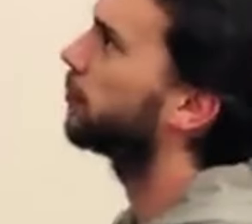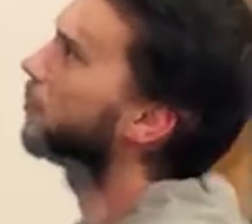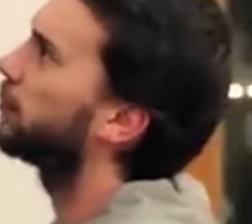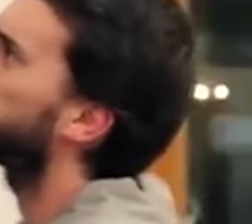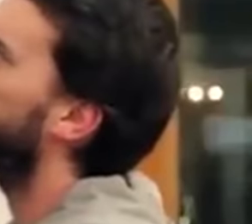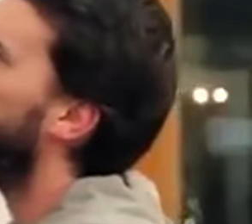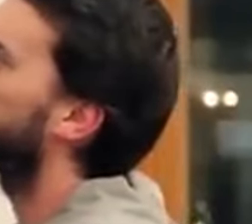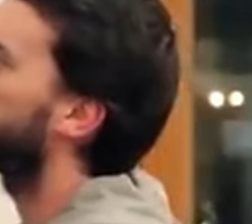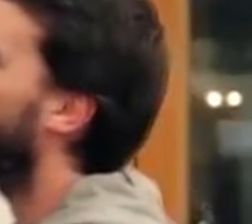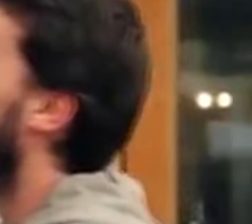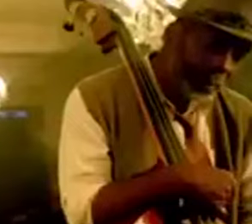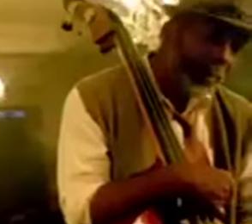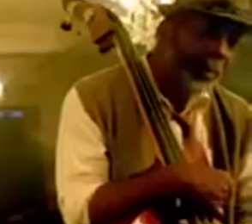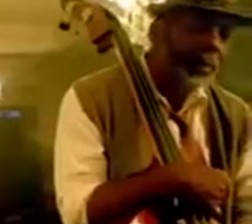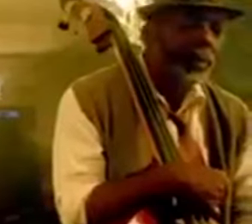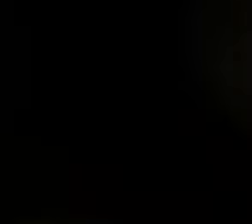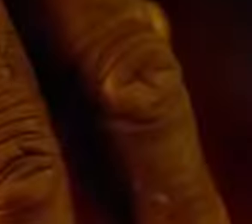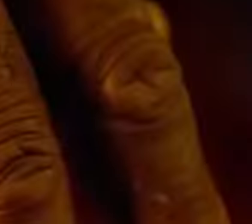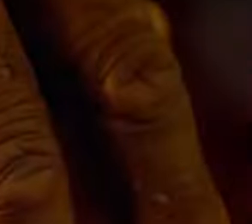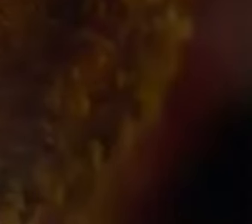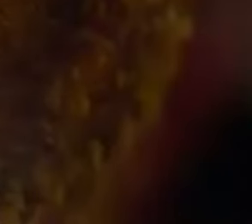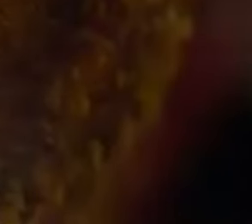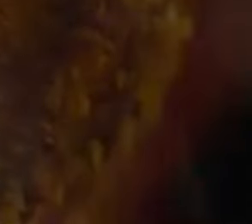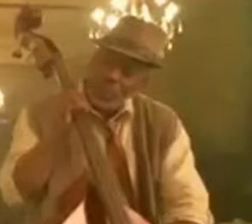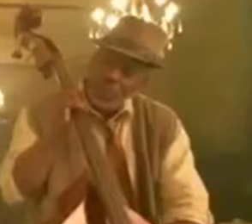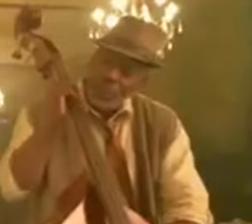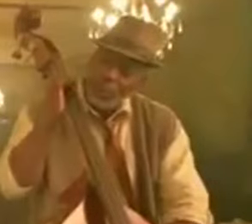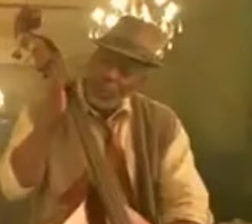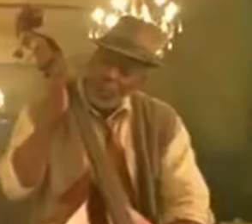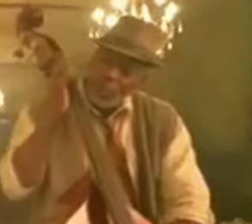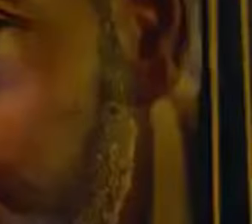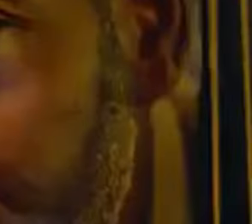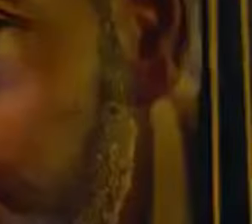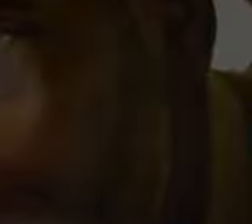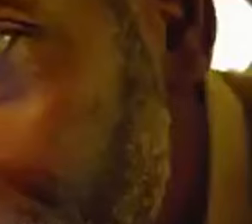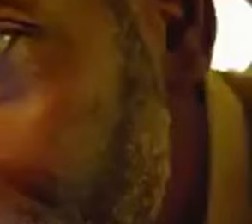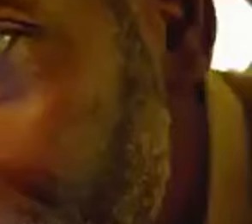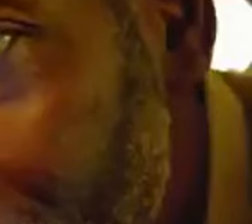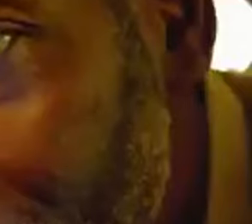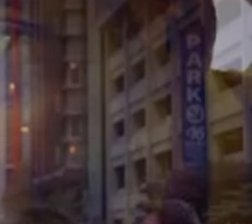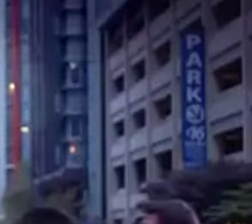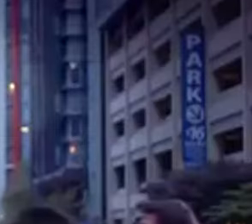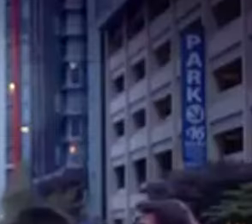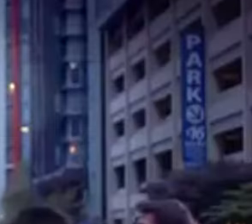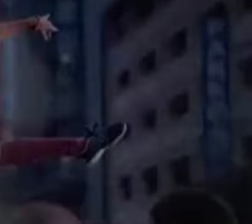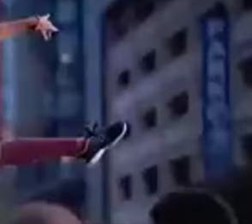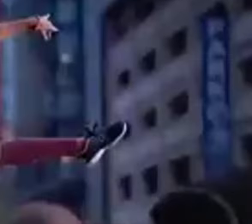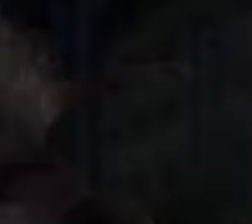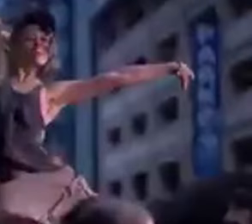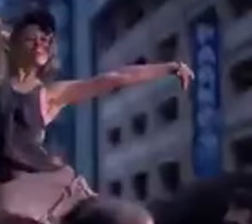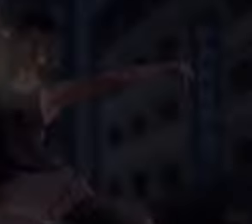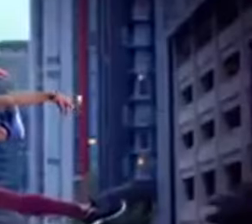certo. Não deixe que as suas escolhas coloquem pontos onde deveriam ter apenas vírgulas.